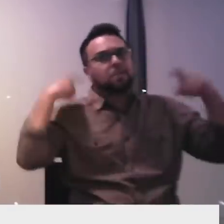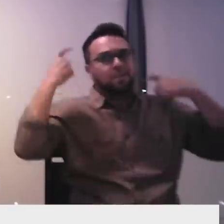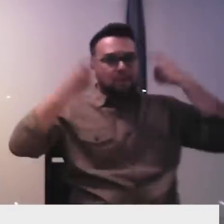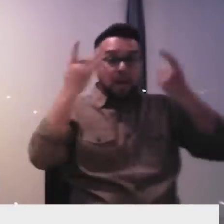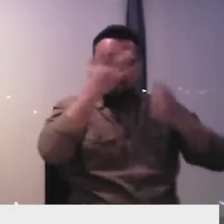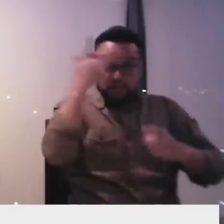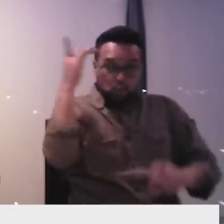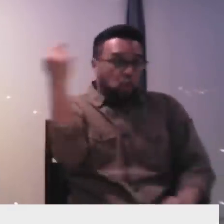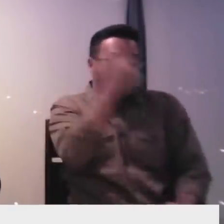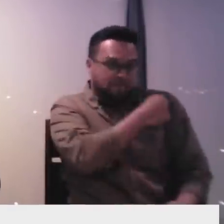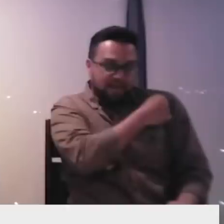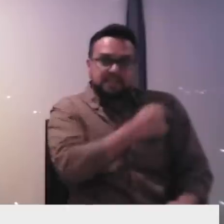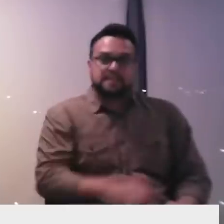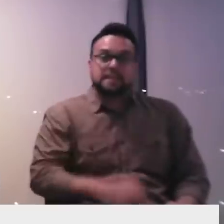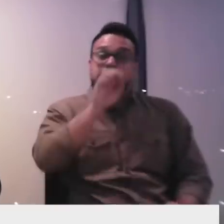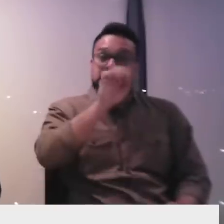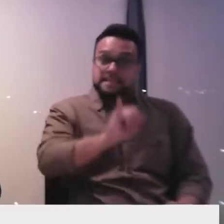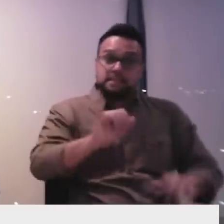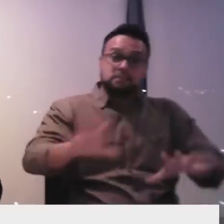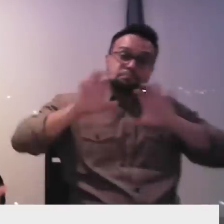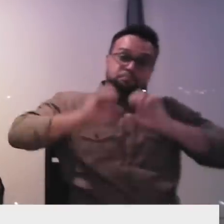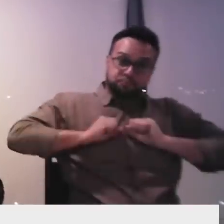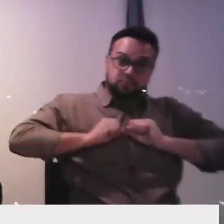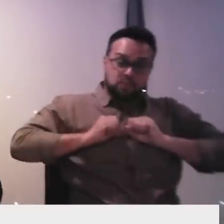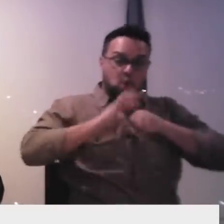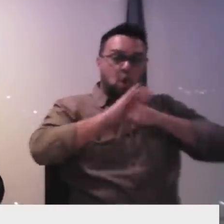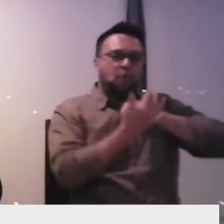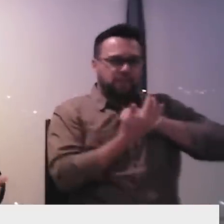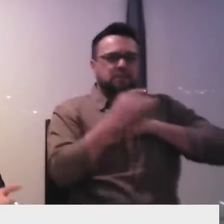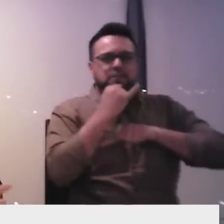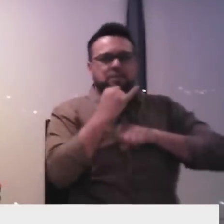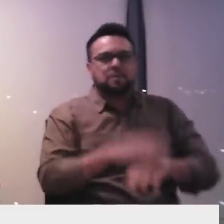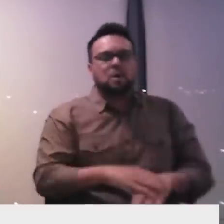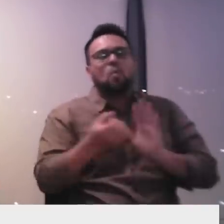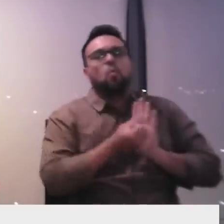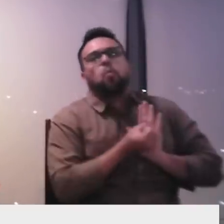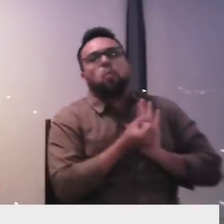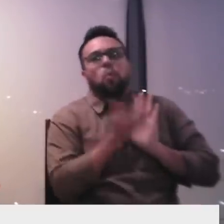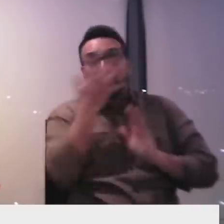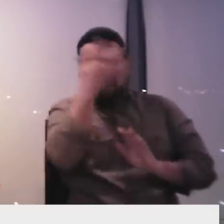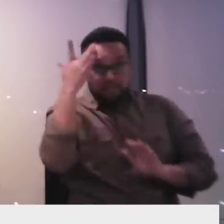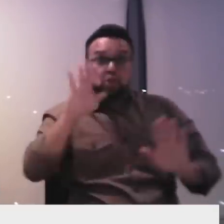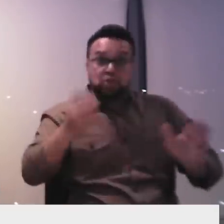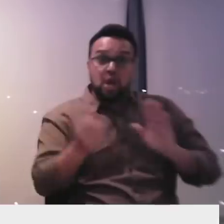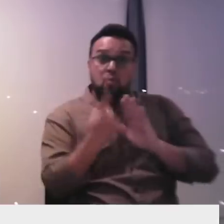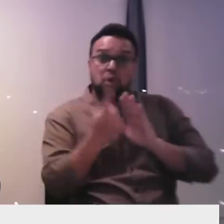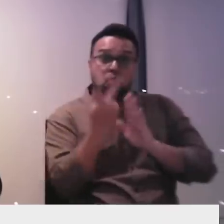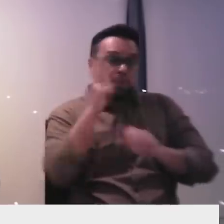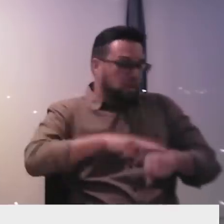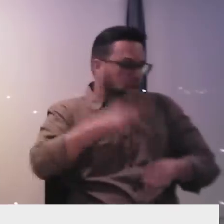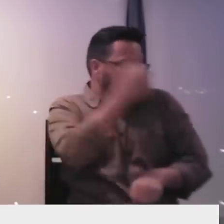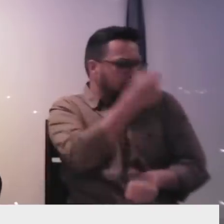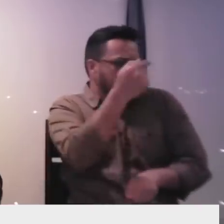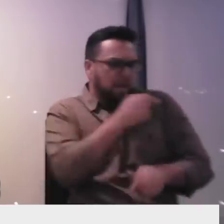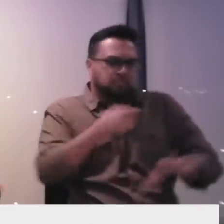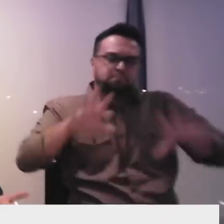vacina, se contrair. Estamos vendo que hoje em dia, quanta gente contrai o vírus, né? Os